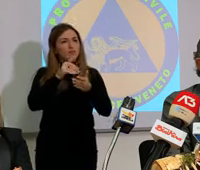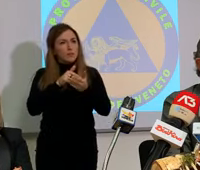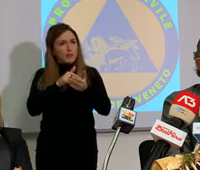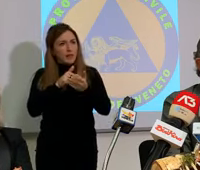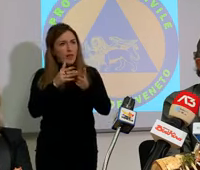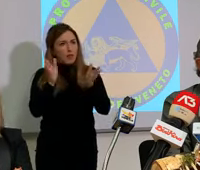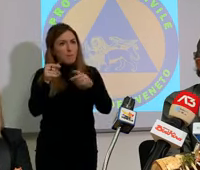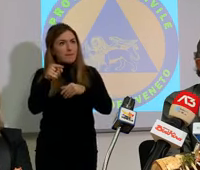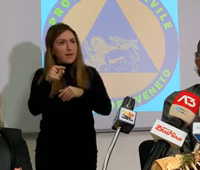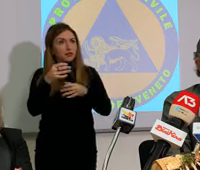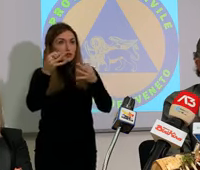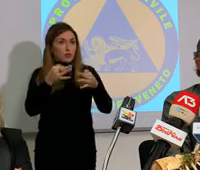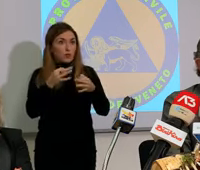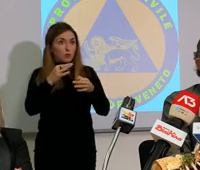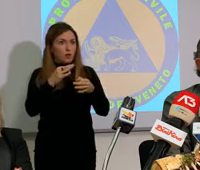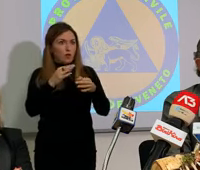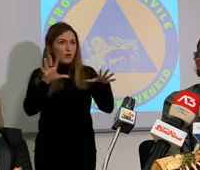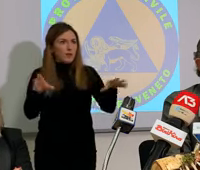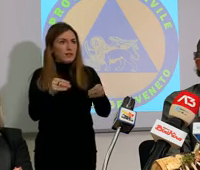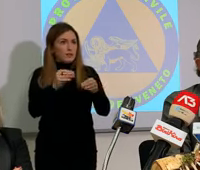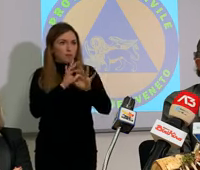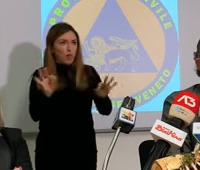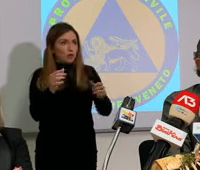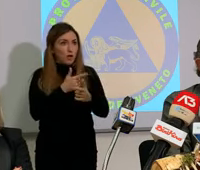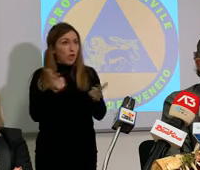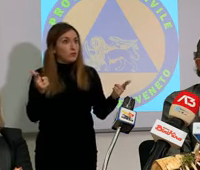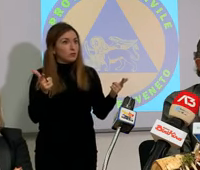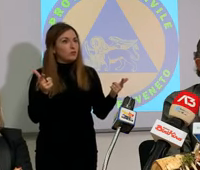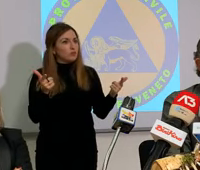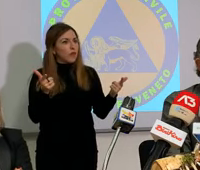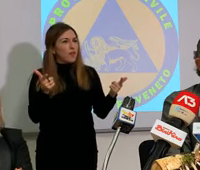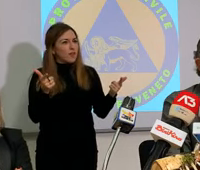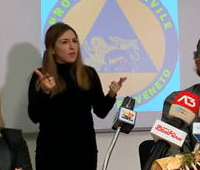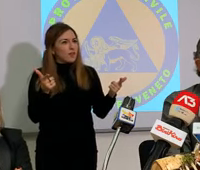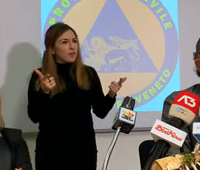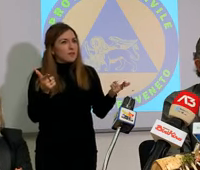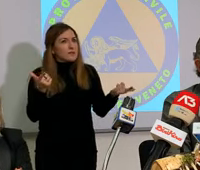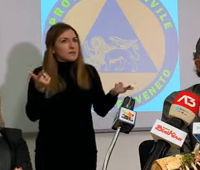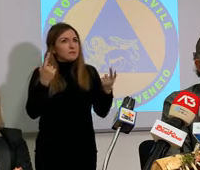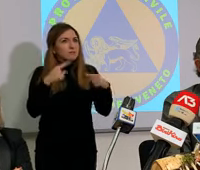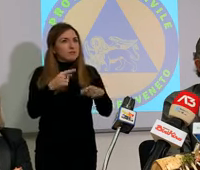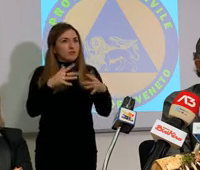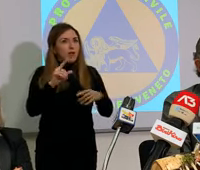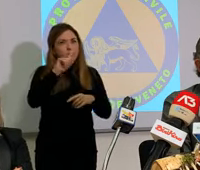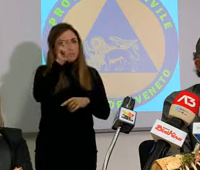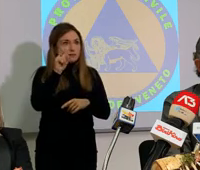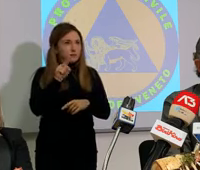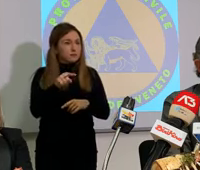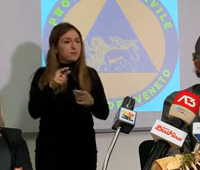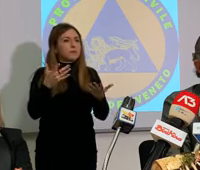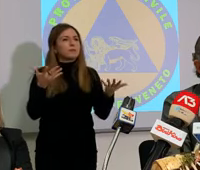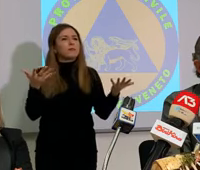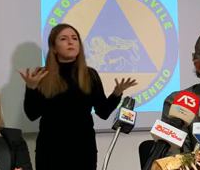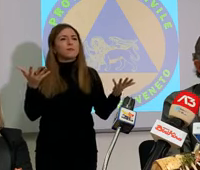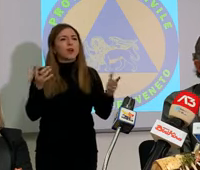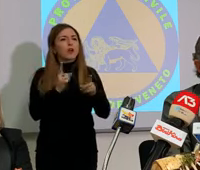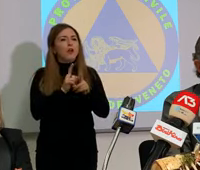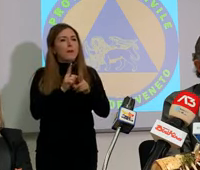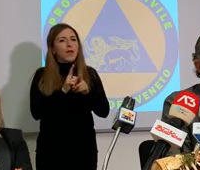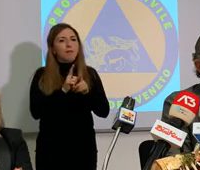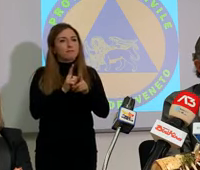quanto pare non arriveranno per la prima chiamata vaccinale è già su questo ci sarà un grosso punto di domanda e che margini ci sono quindi anche di